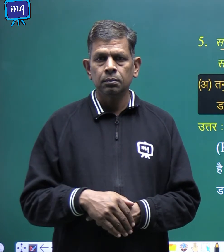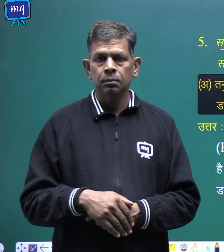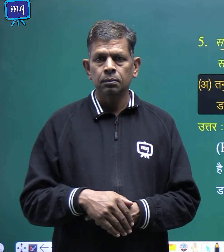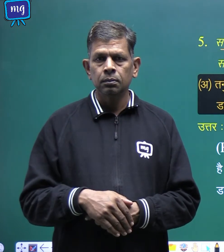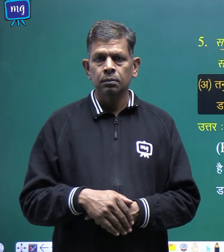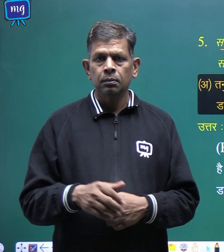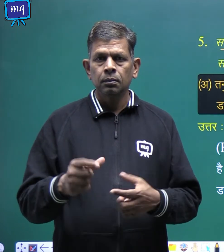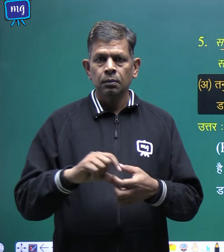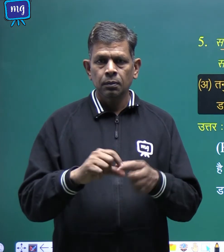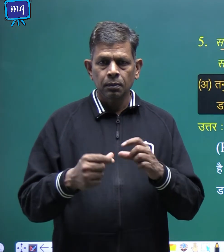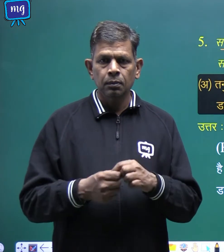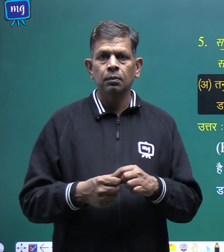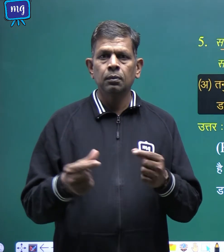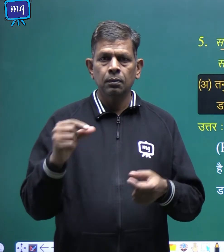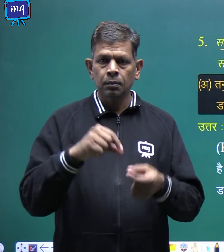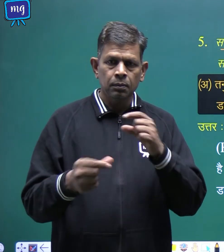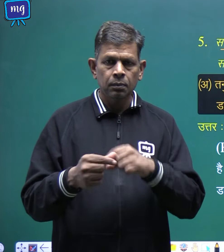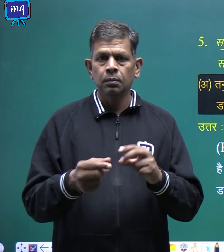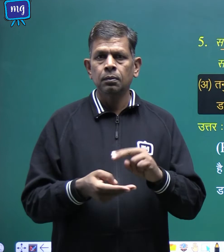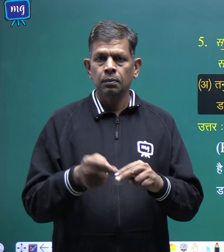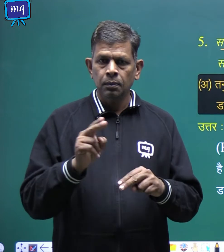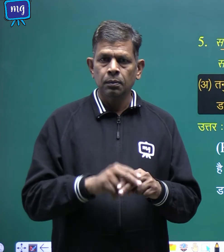संबंधित अभिक्रियाओं के